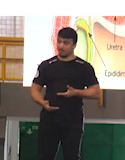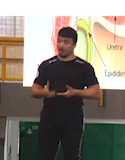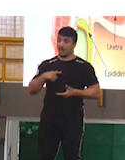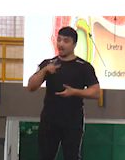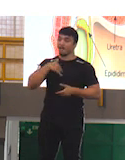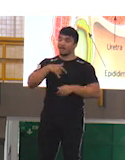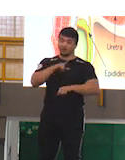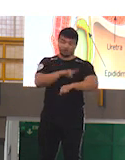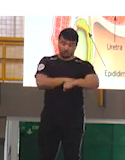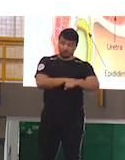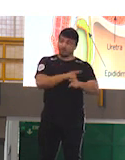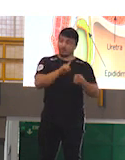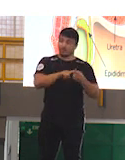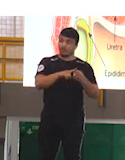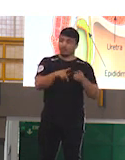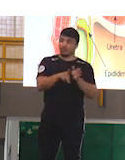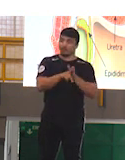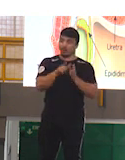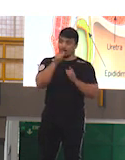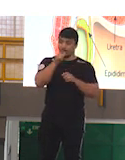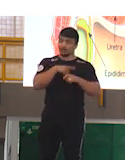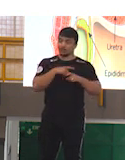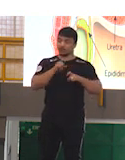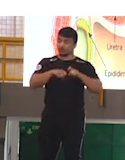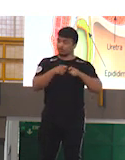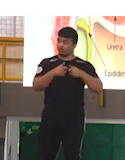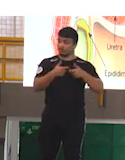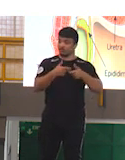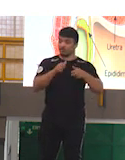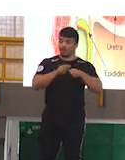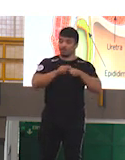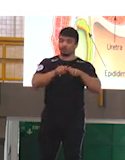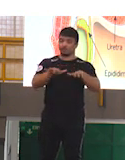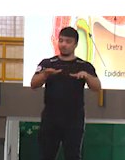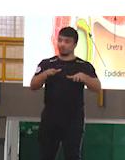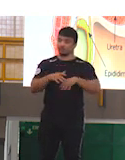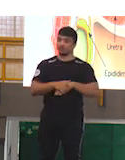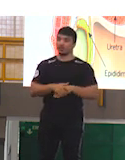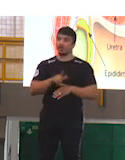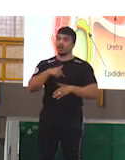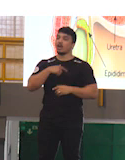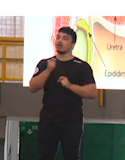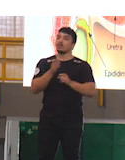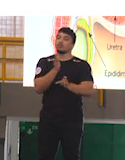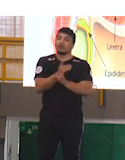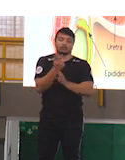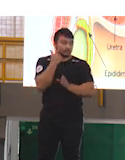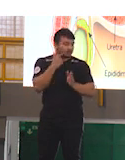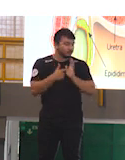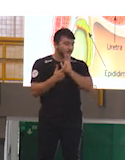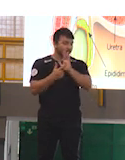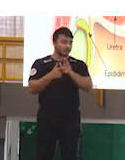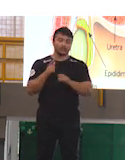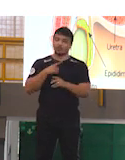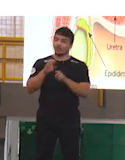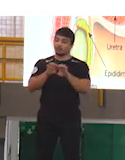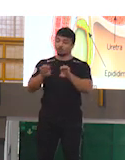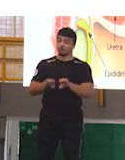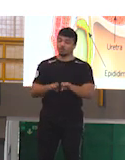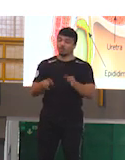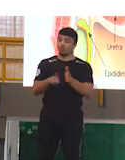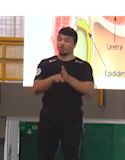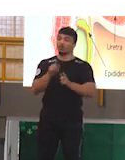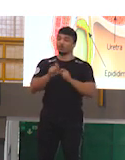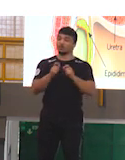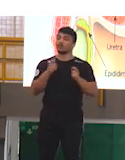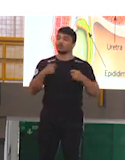urinário, como também do sistema reprodutor, ok? Exatamente para destacar quem? Órgãos e estruturas que